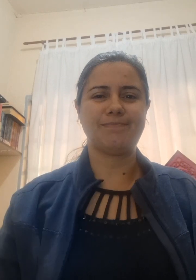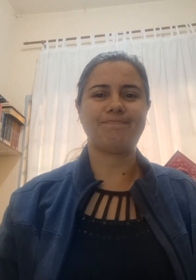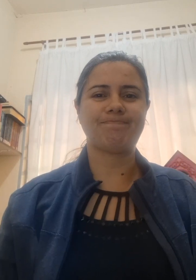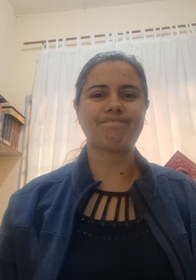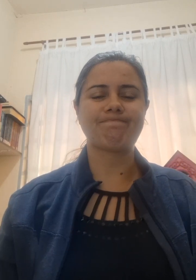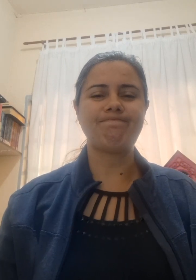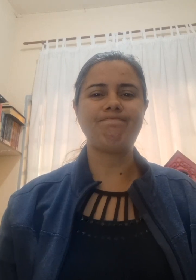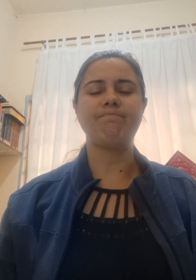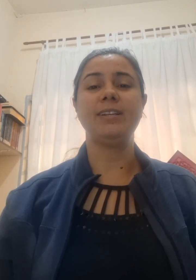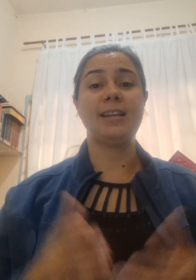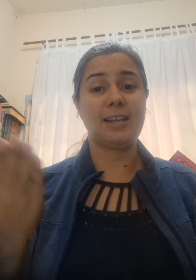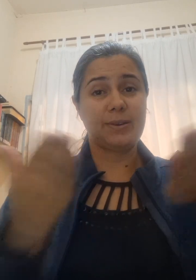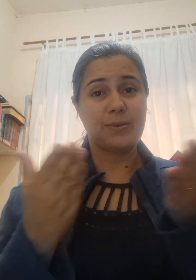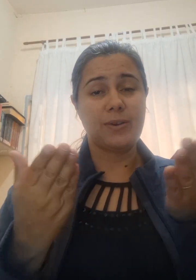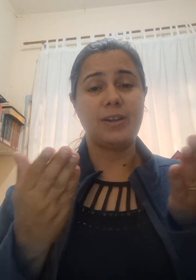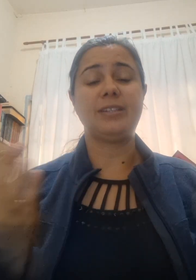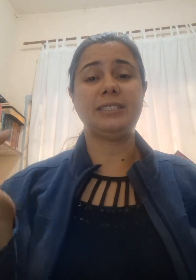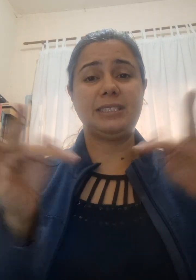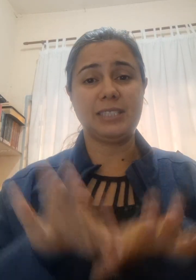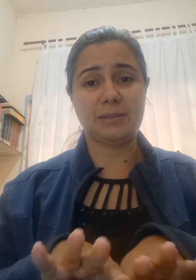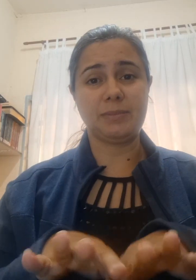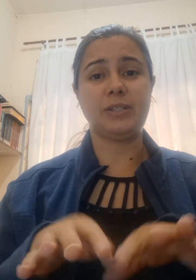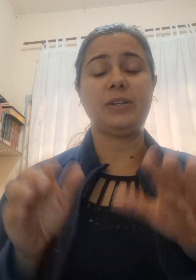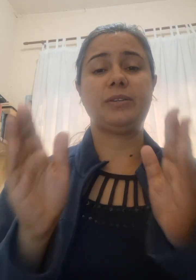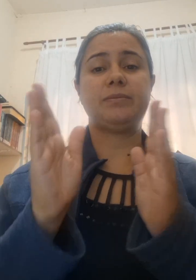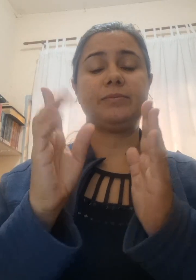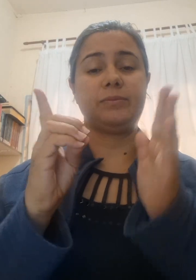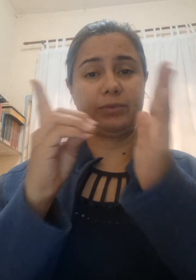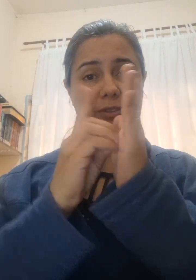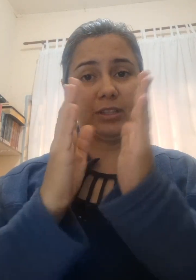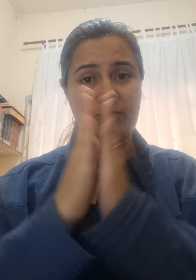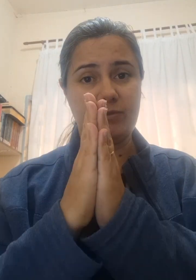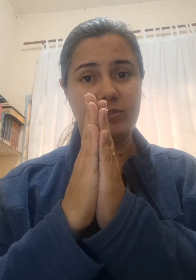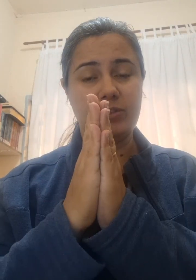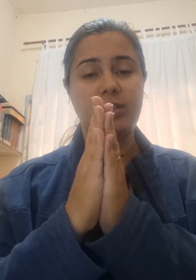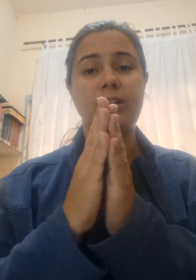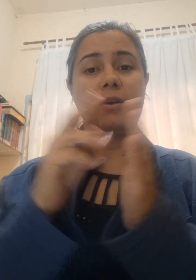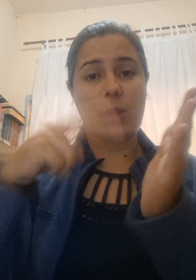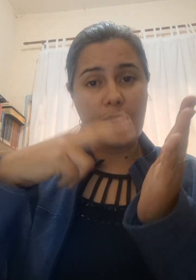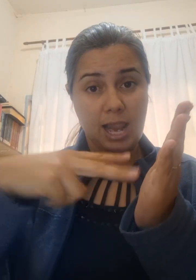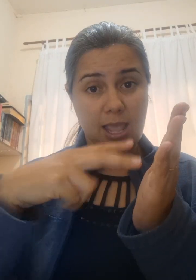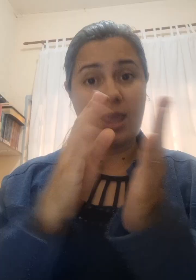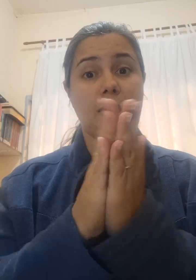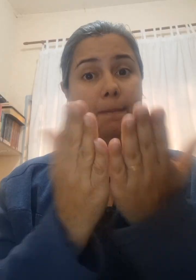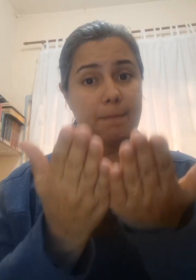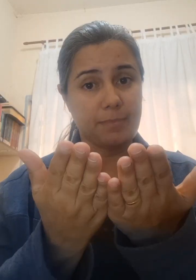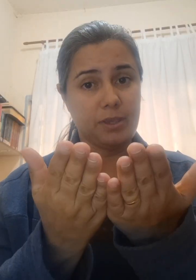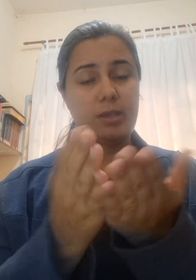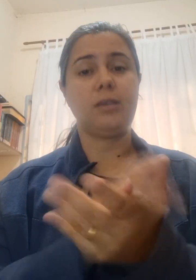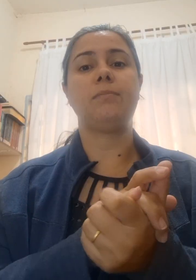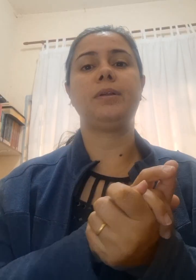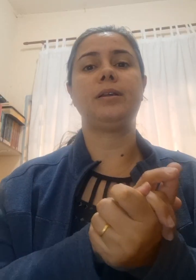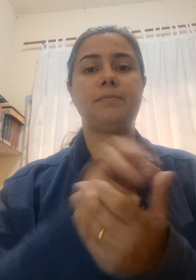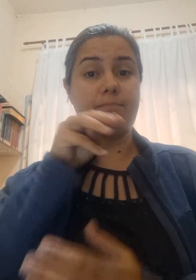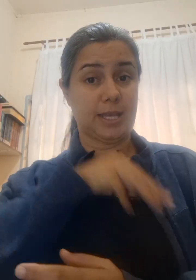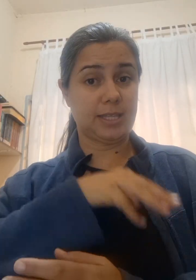Deus. Hoje, terminamos o nosso devocional. Leia a Bíblia na sua